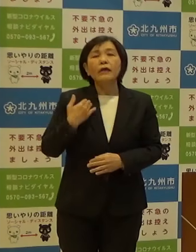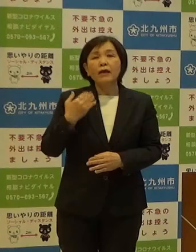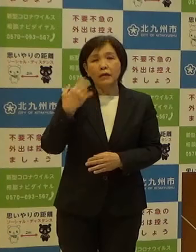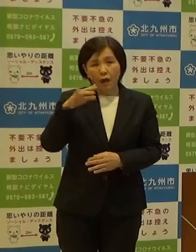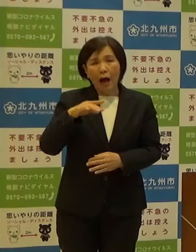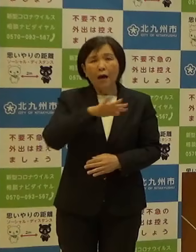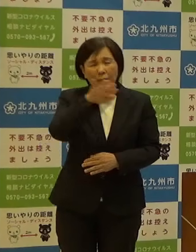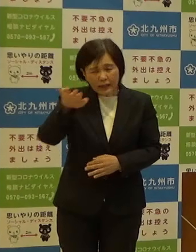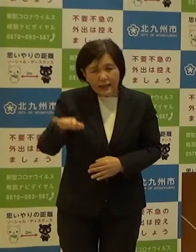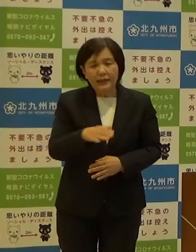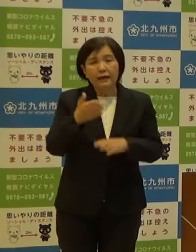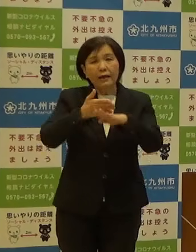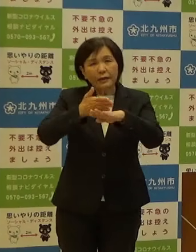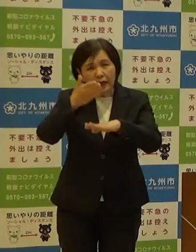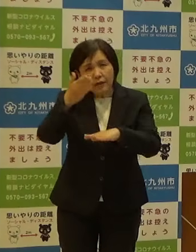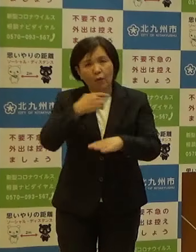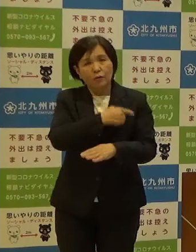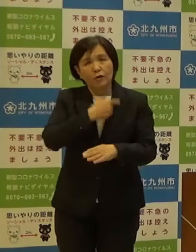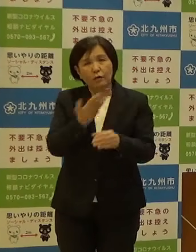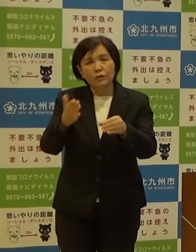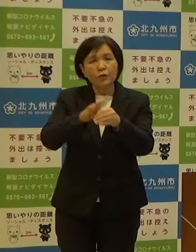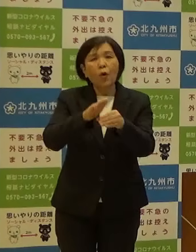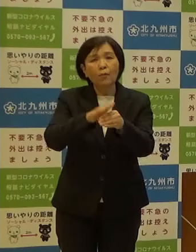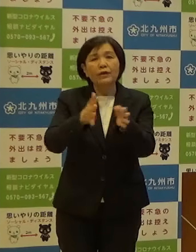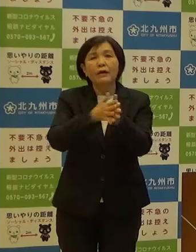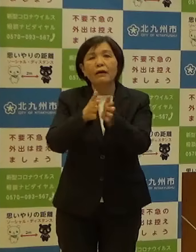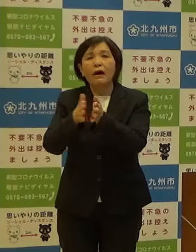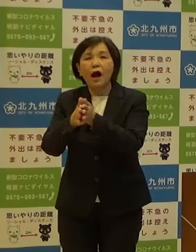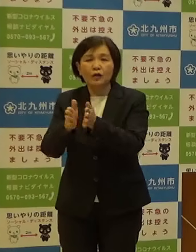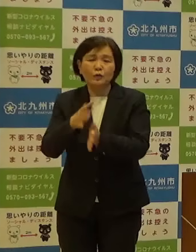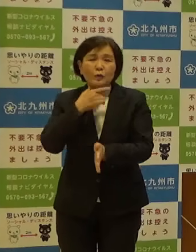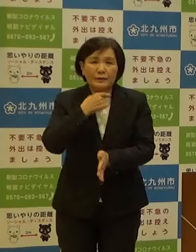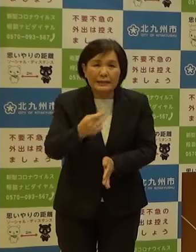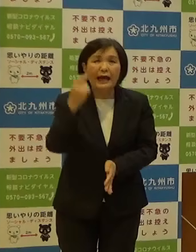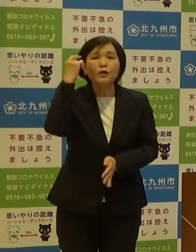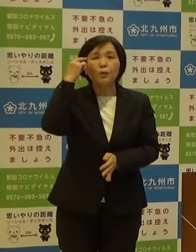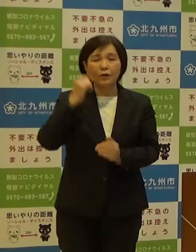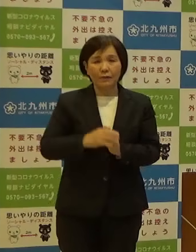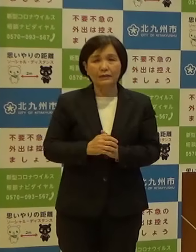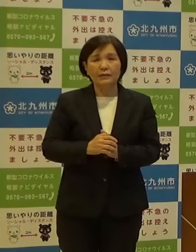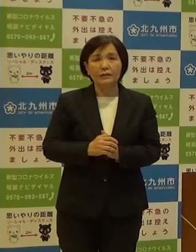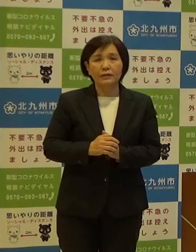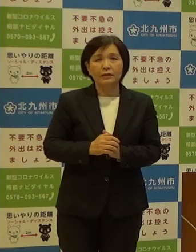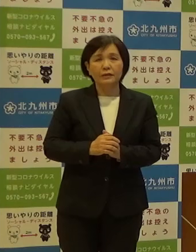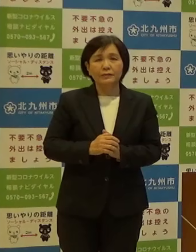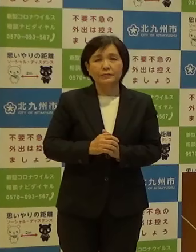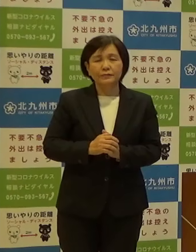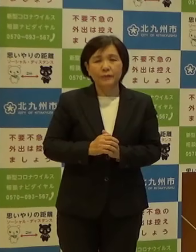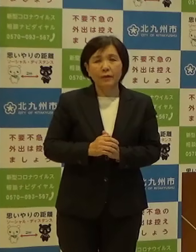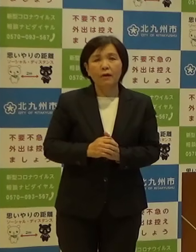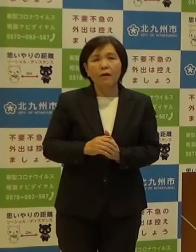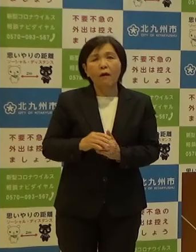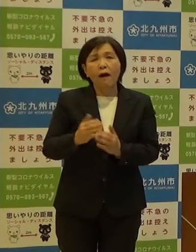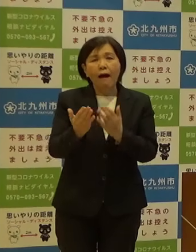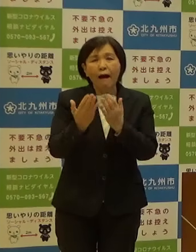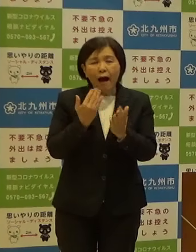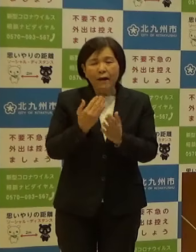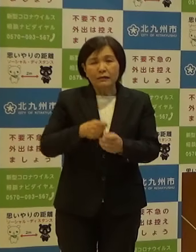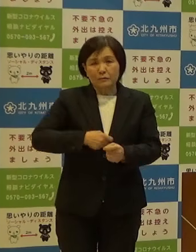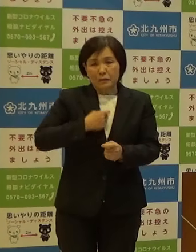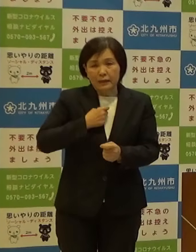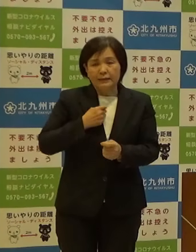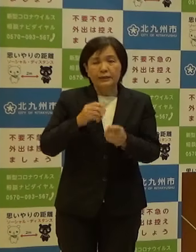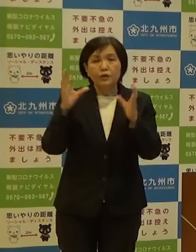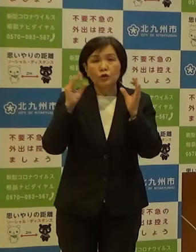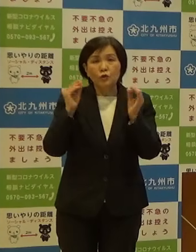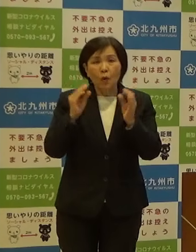拍手を送りたいのであります。不確かな情報に惑わされないで冷静な対応を取っていくことが、これからます